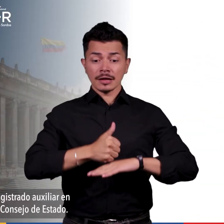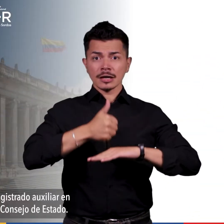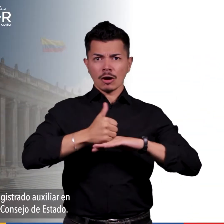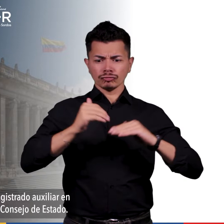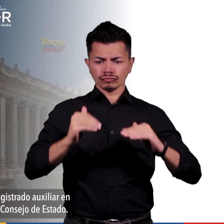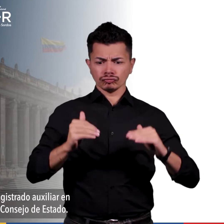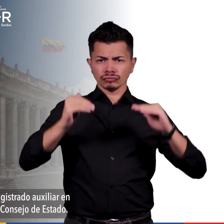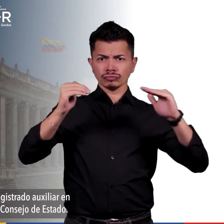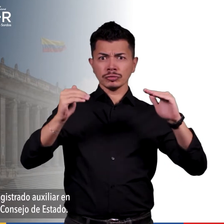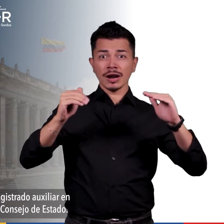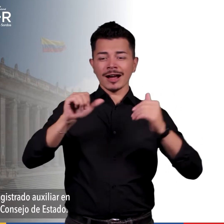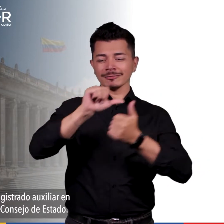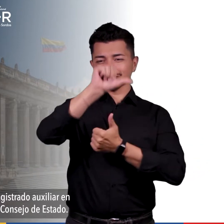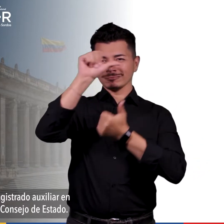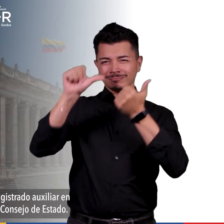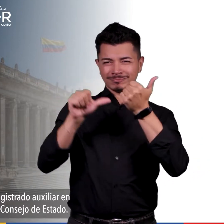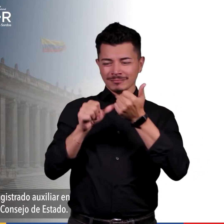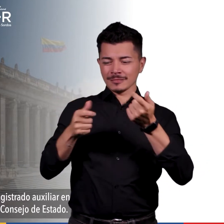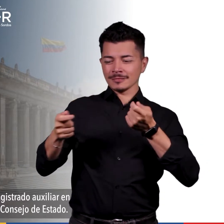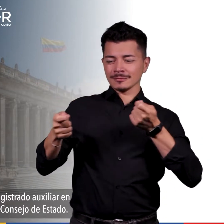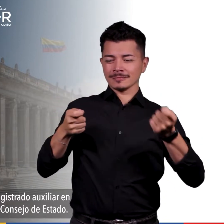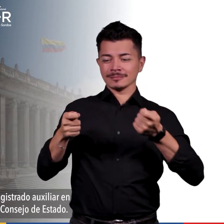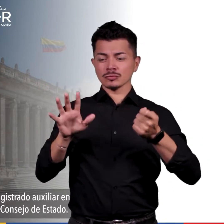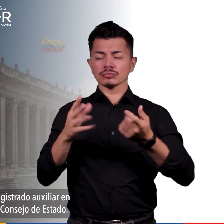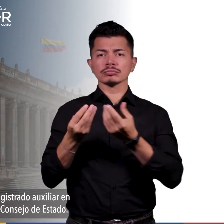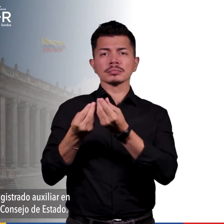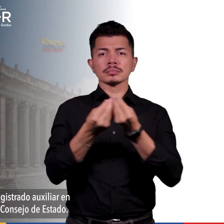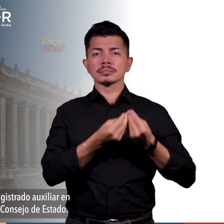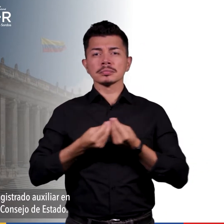Magistrado auxiliar en el Consejo de Estado.